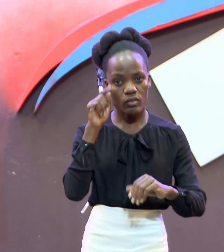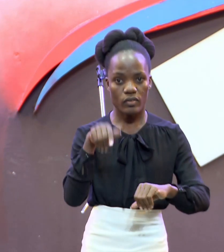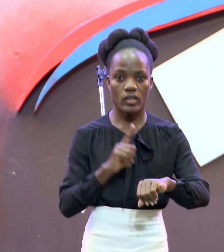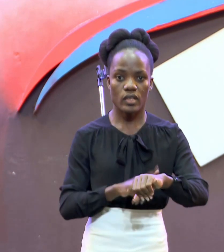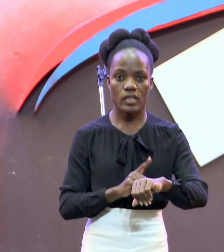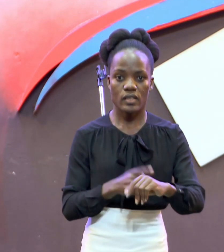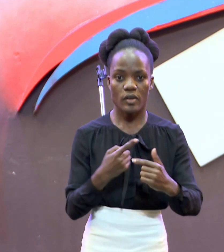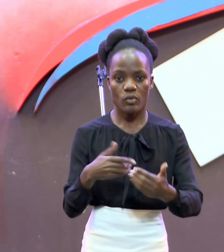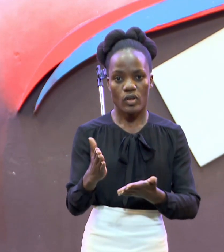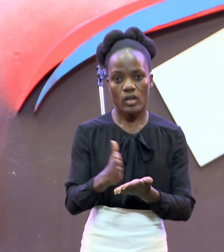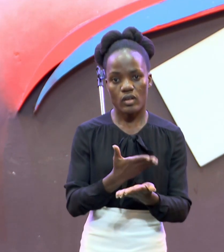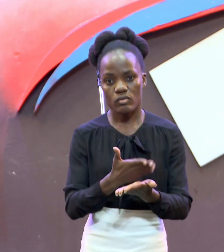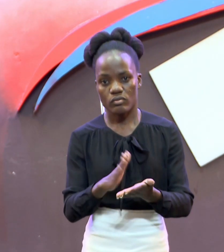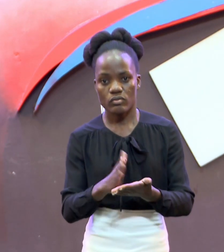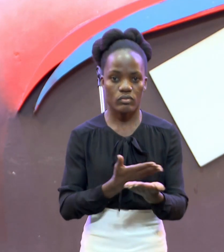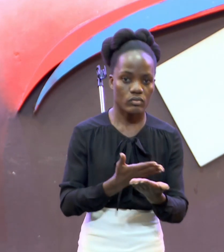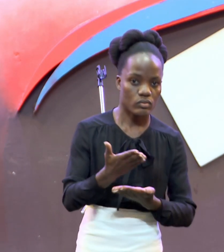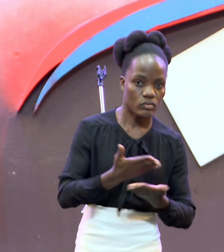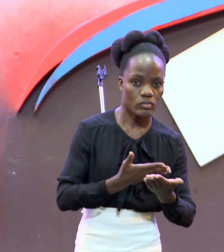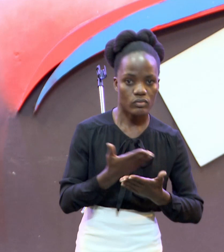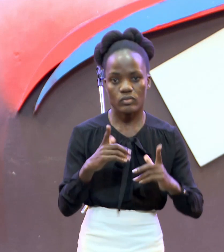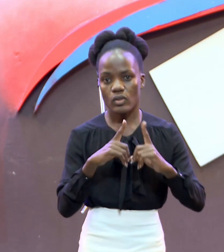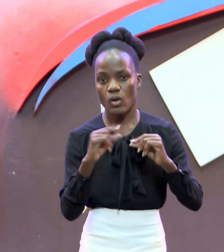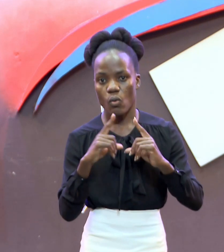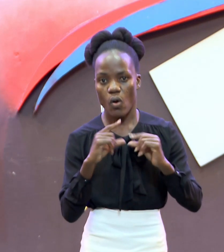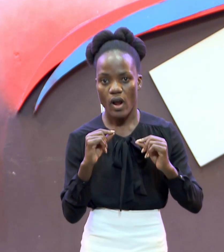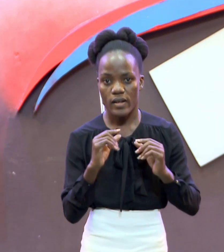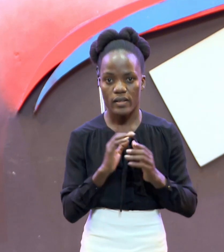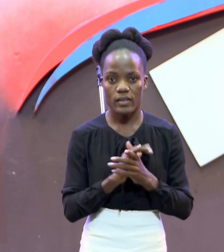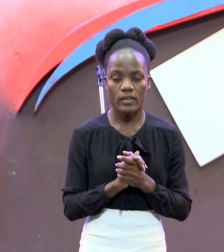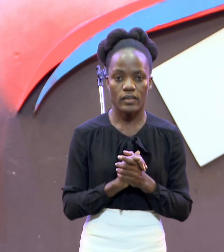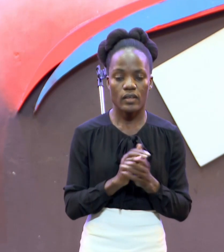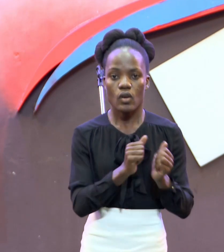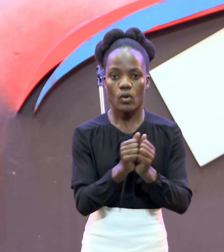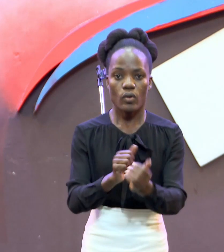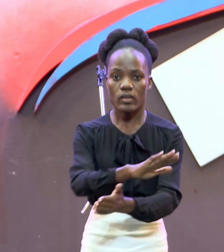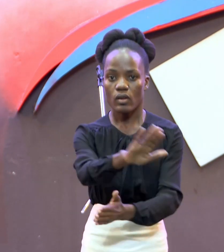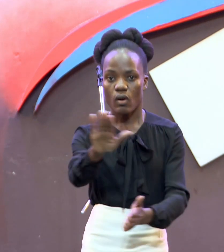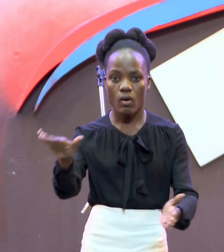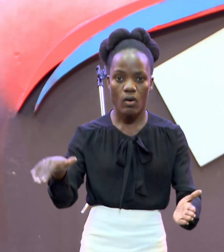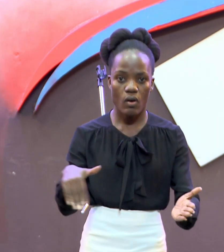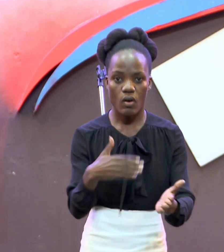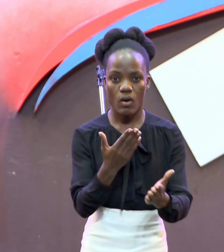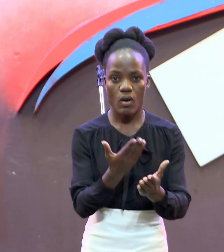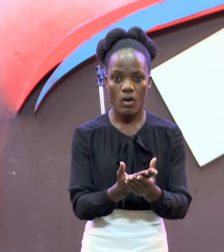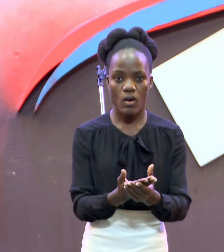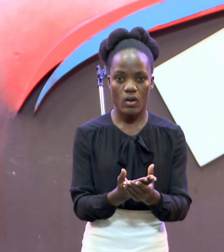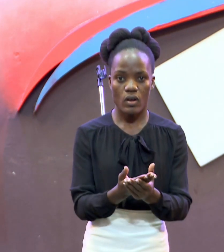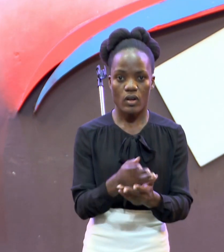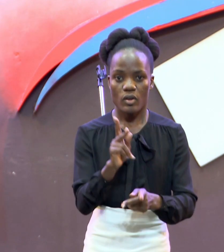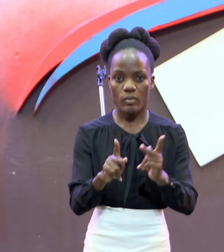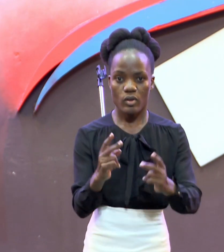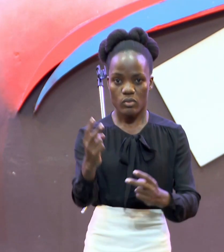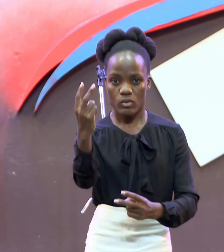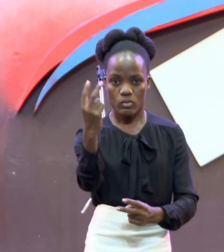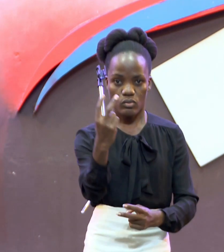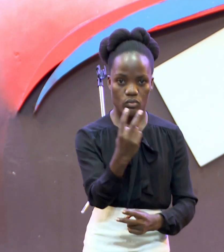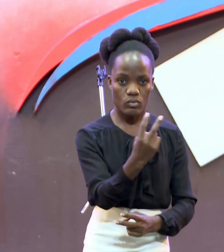chinonga Tugabana Echigambo Wamuna mwemwena Aba tulaba